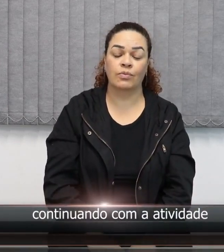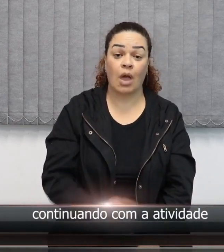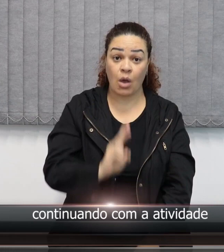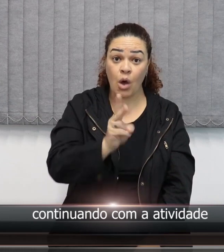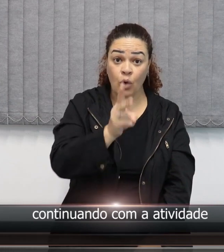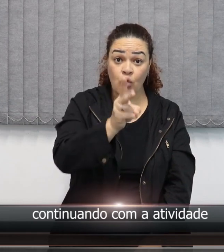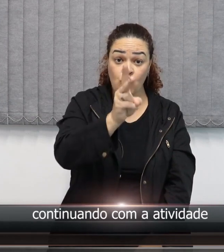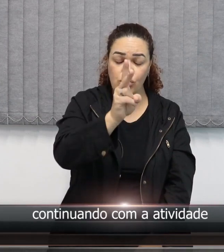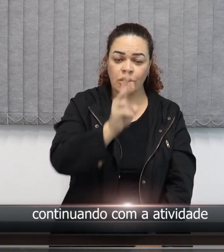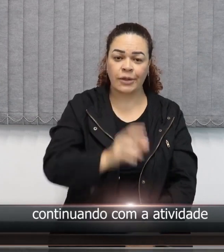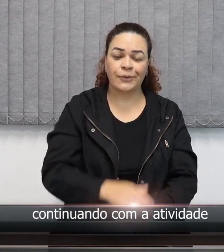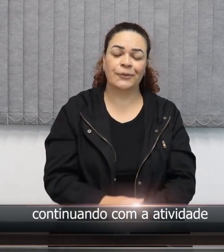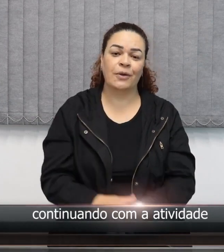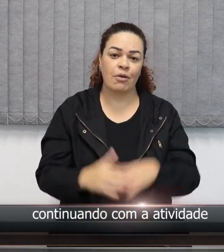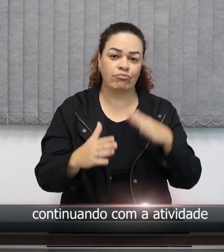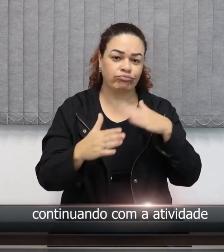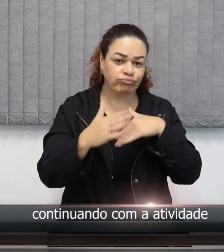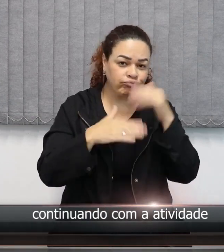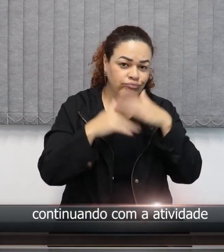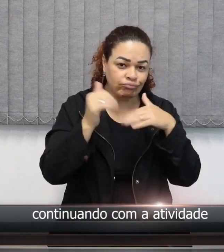Continuando com a atividade.